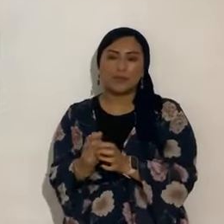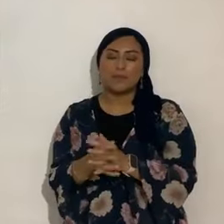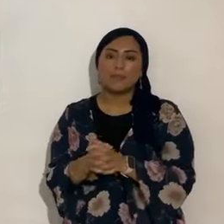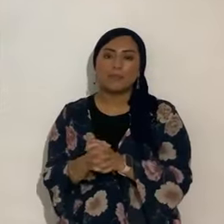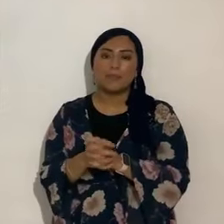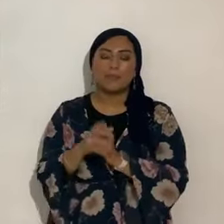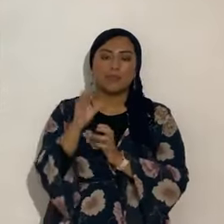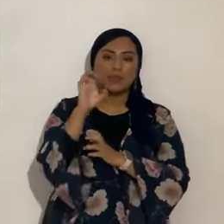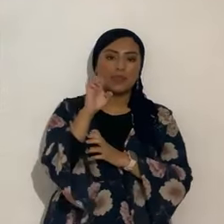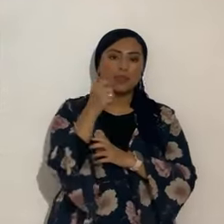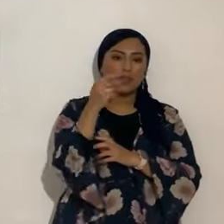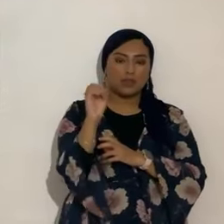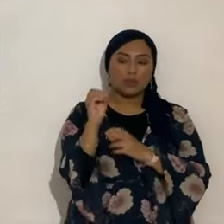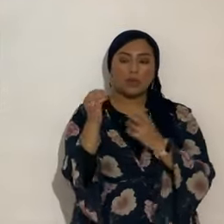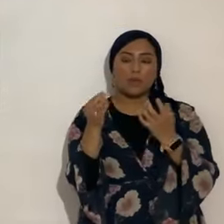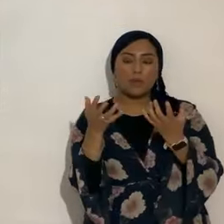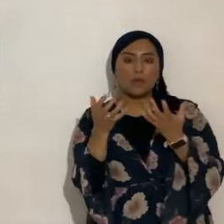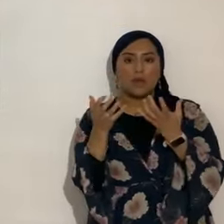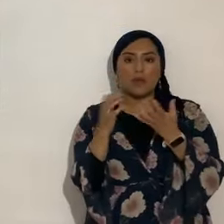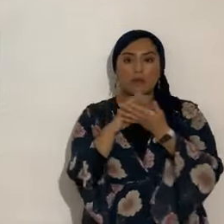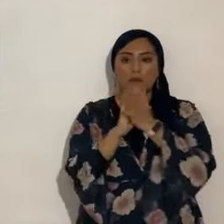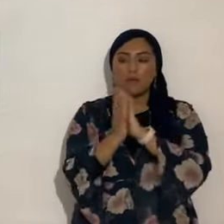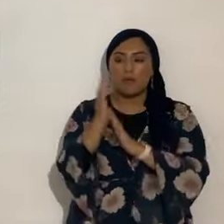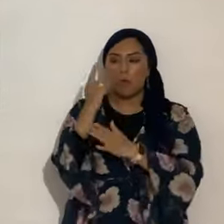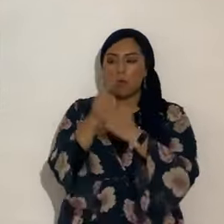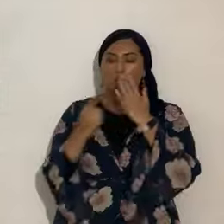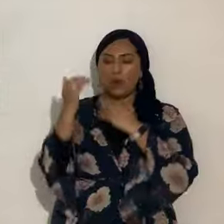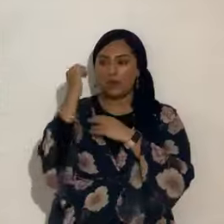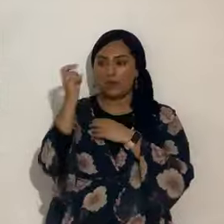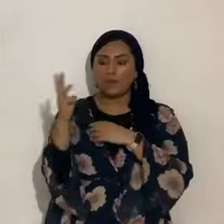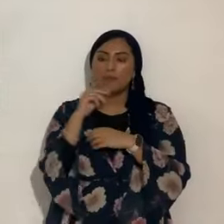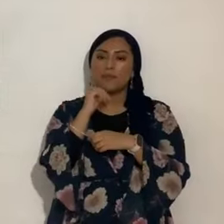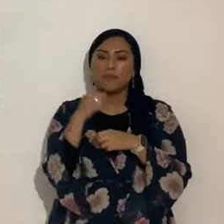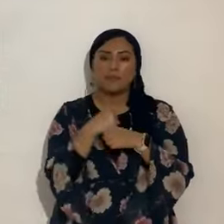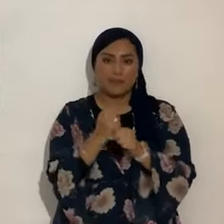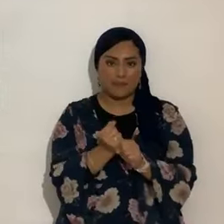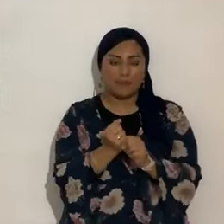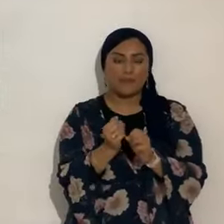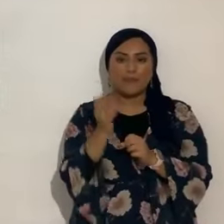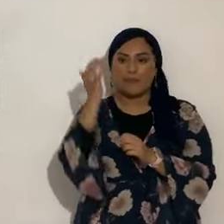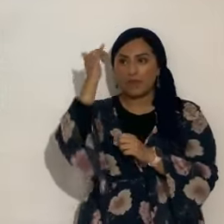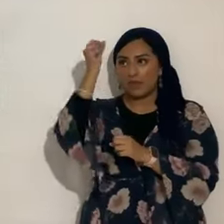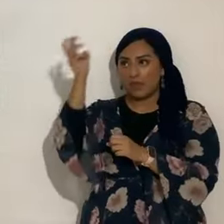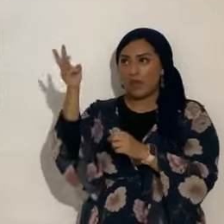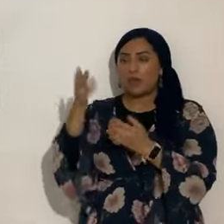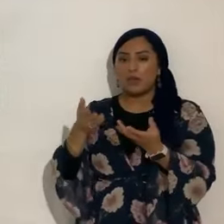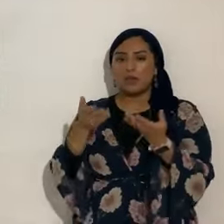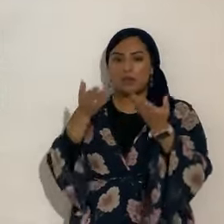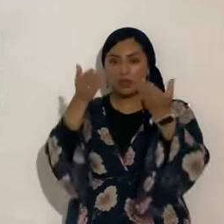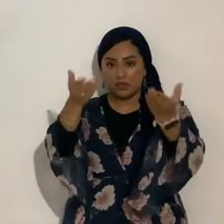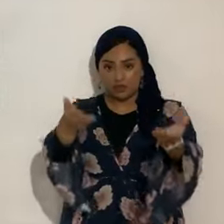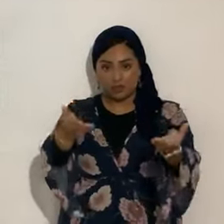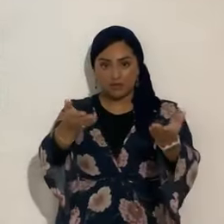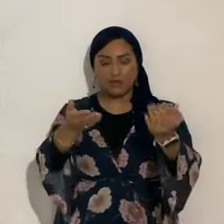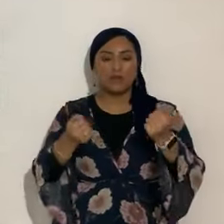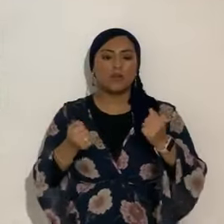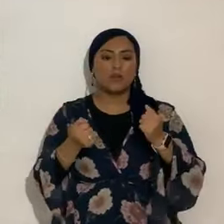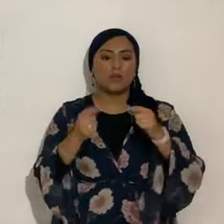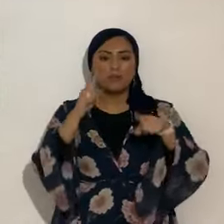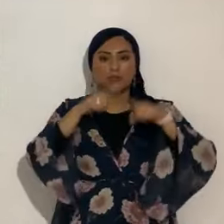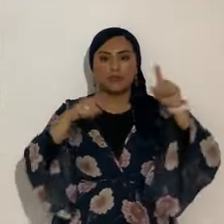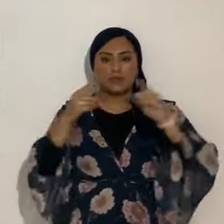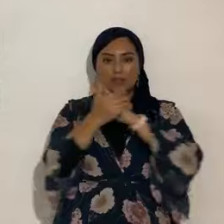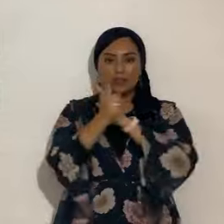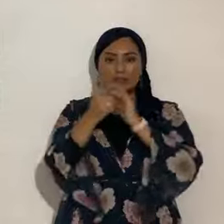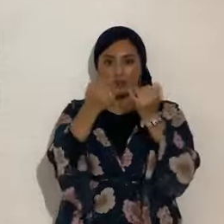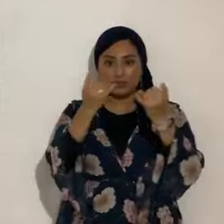El ego es un deseo de ser lo que Yahshua no creó. Él te creó y Él te dio talentos. Ahora